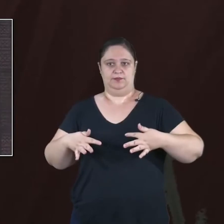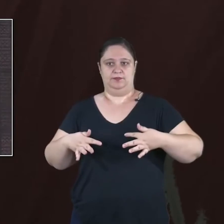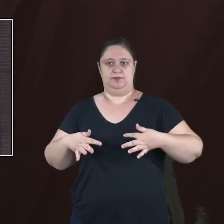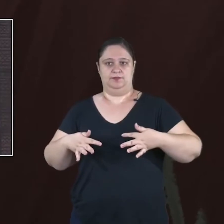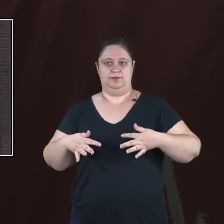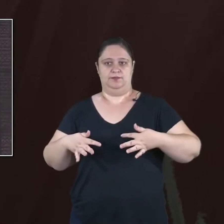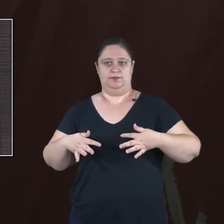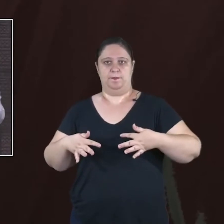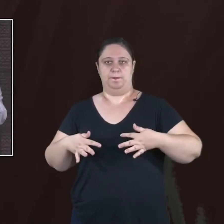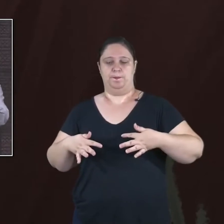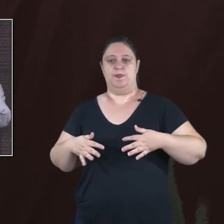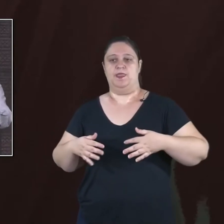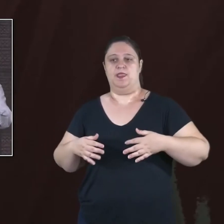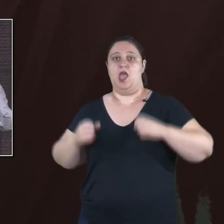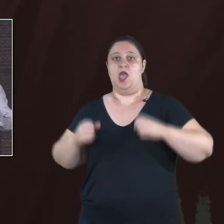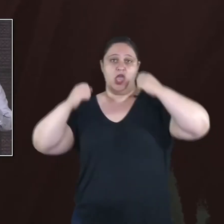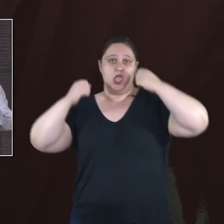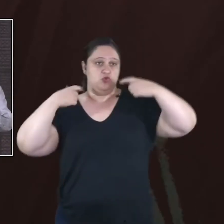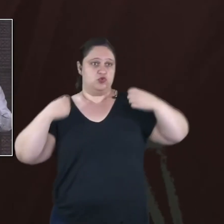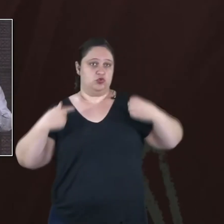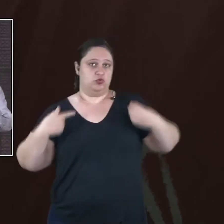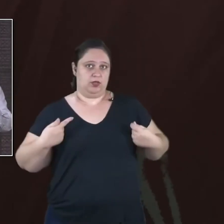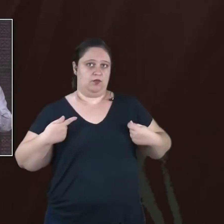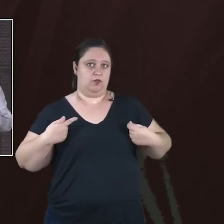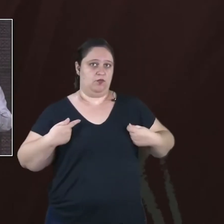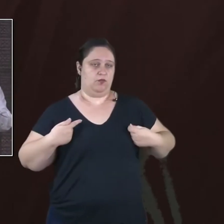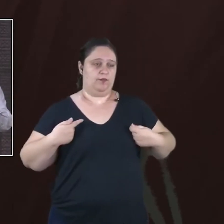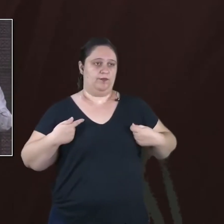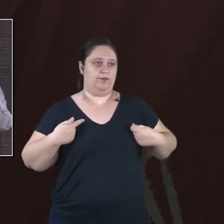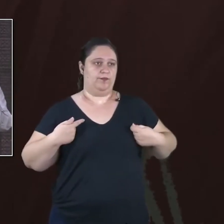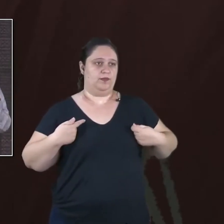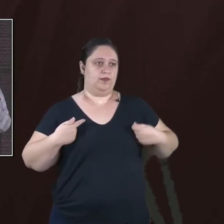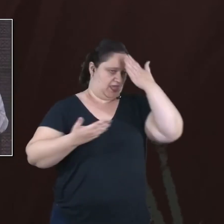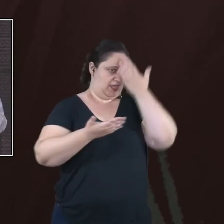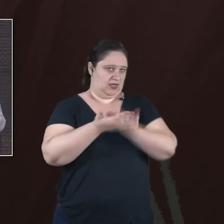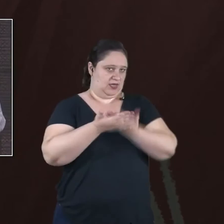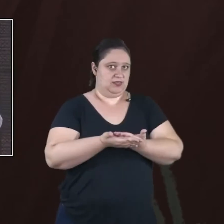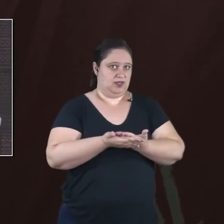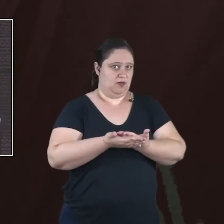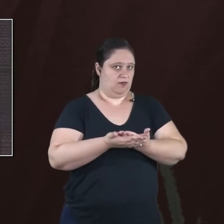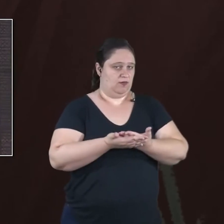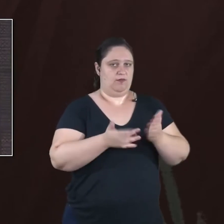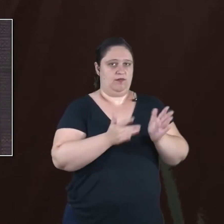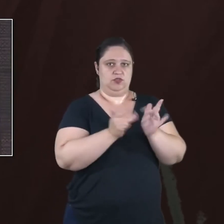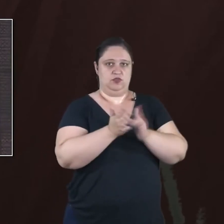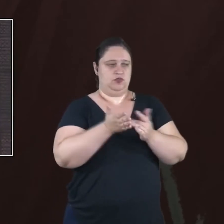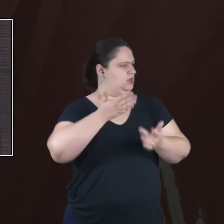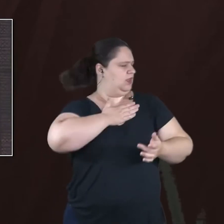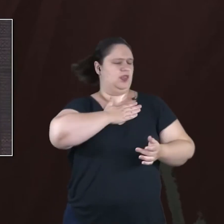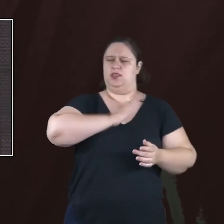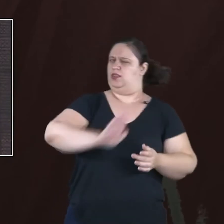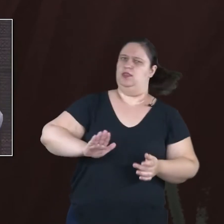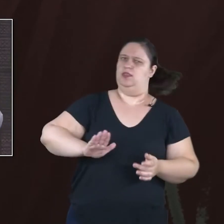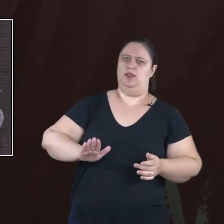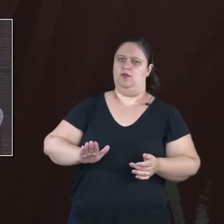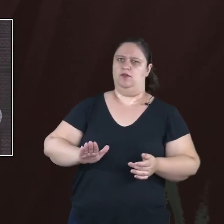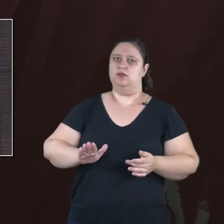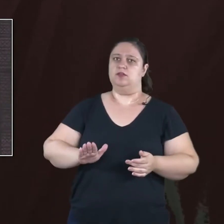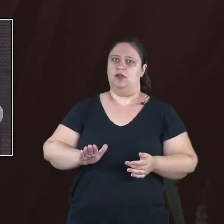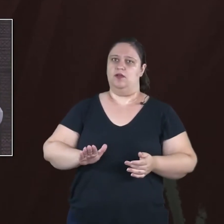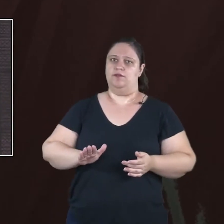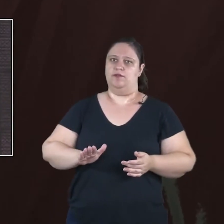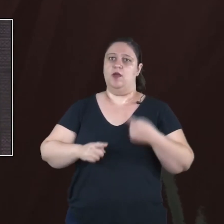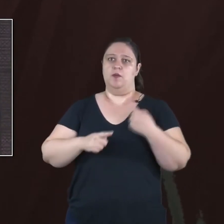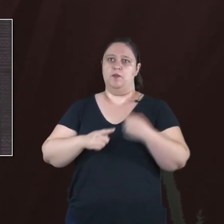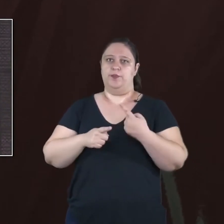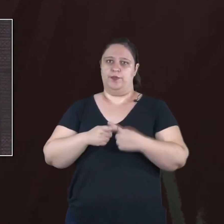cristão, para eles era o quê? Era uma traição contra Deus, contra a lei